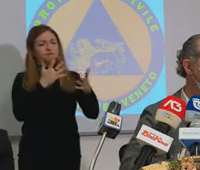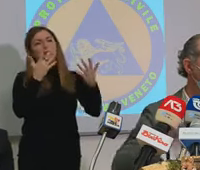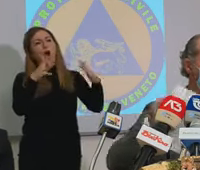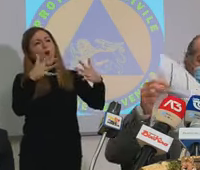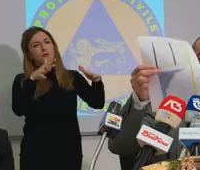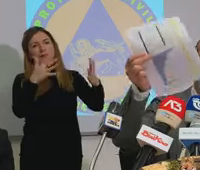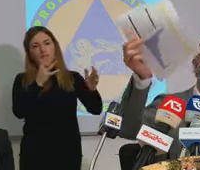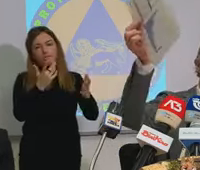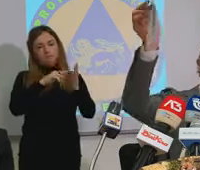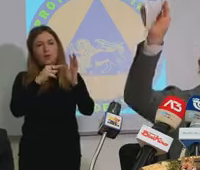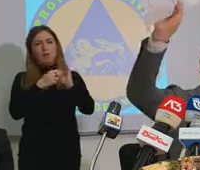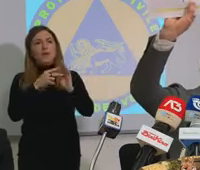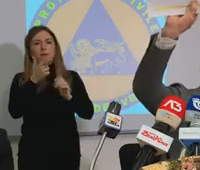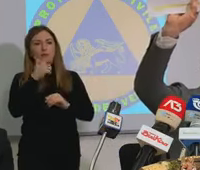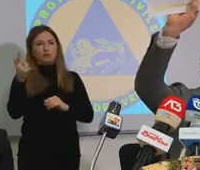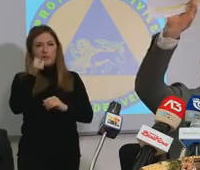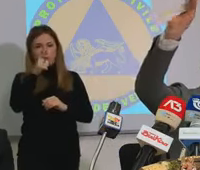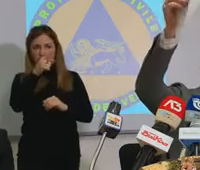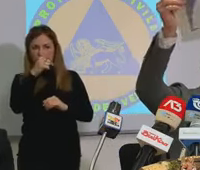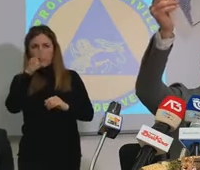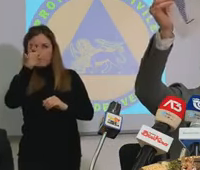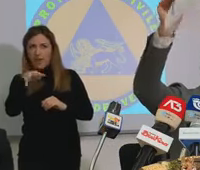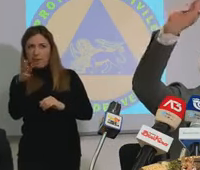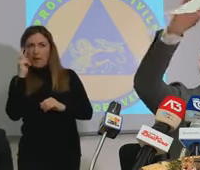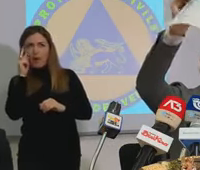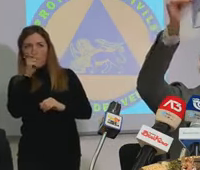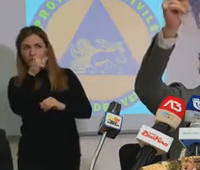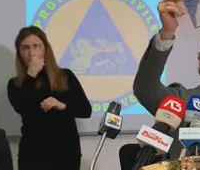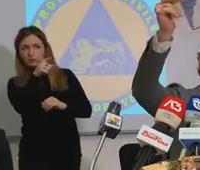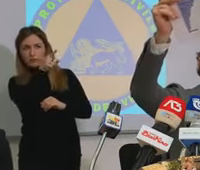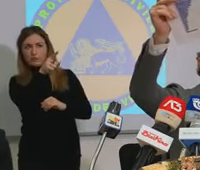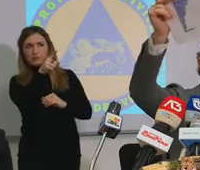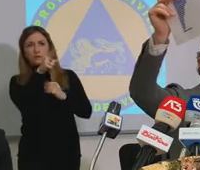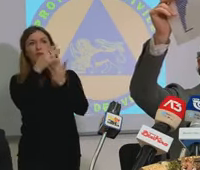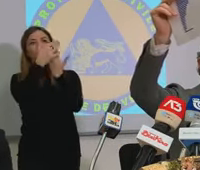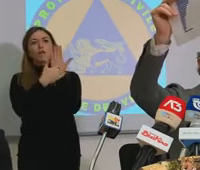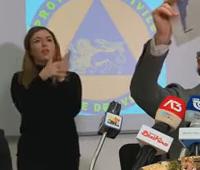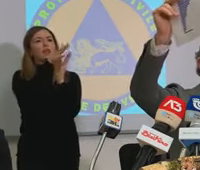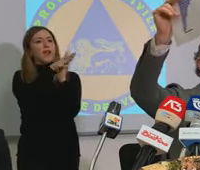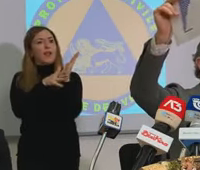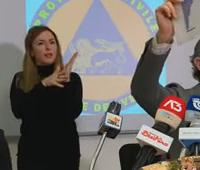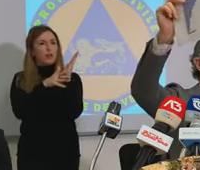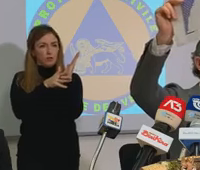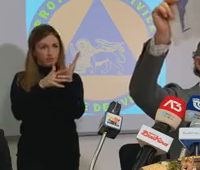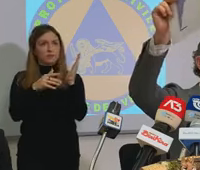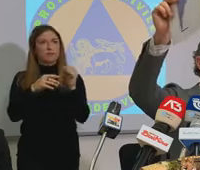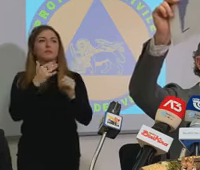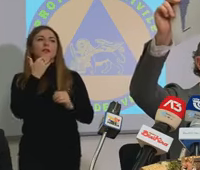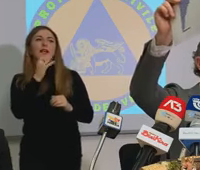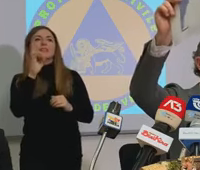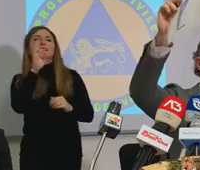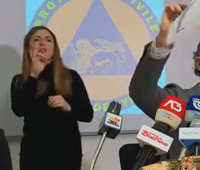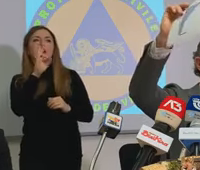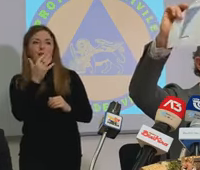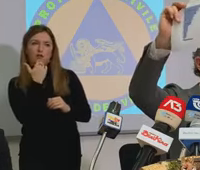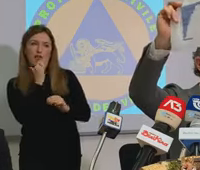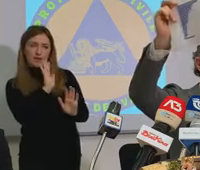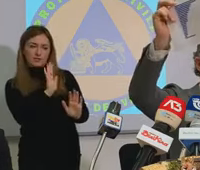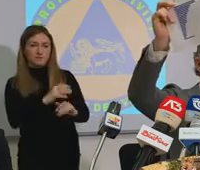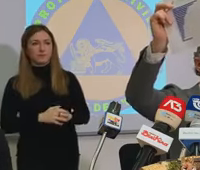c'è non c'è problema e rapina avete questa scusate guardate questa in fronte retro grazie sì grazie federico posto lo stesso